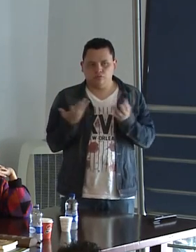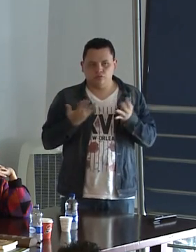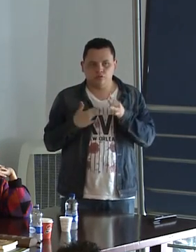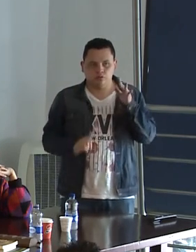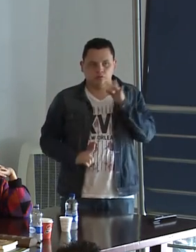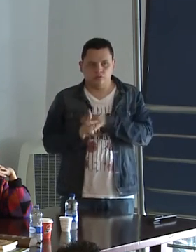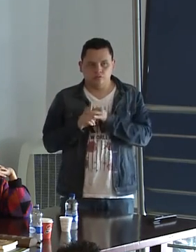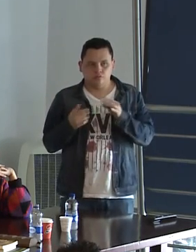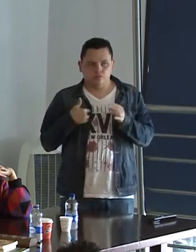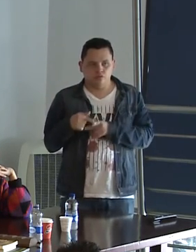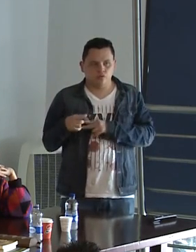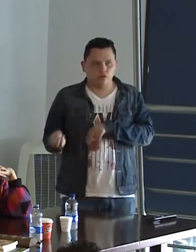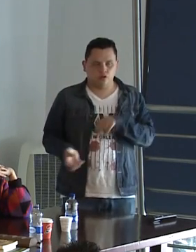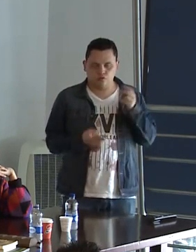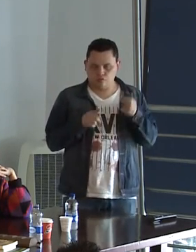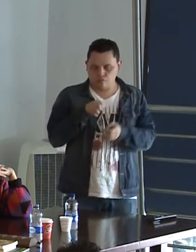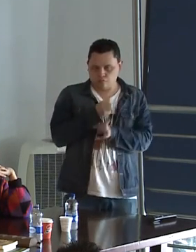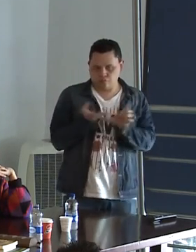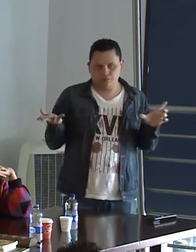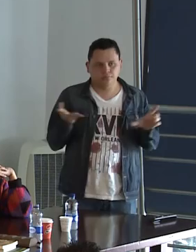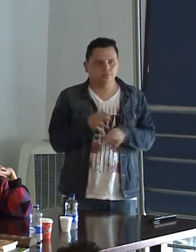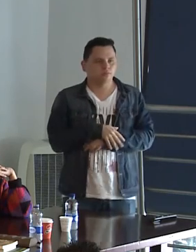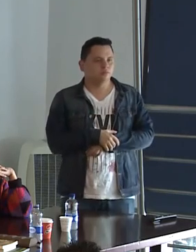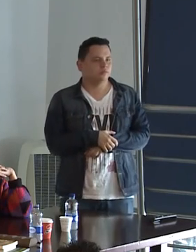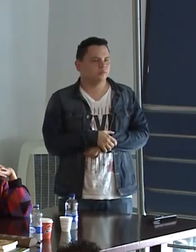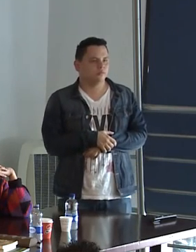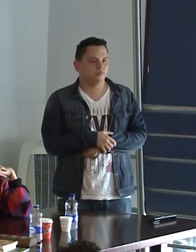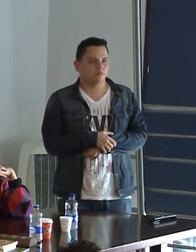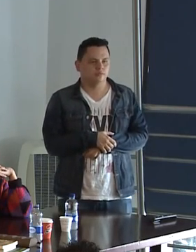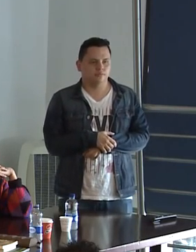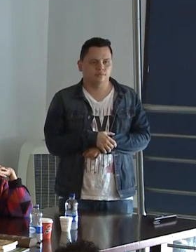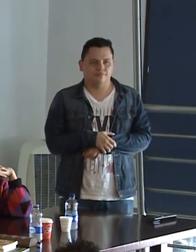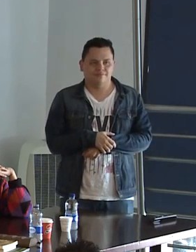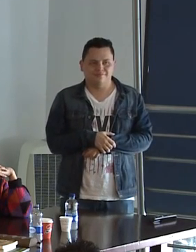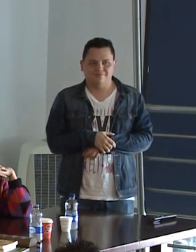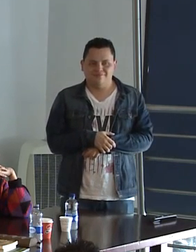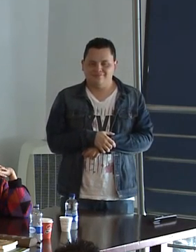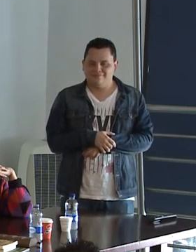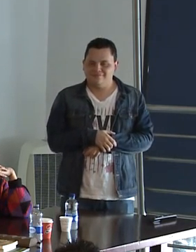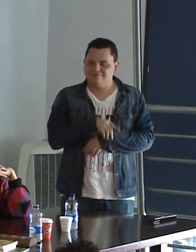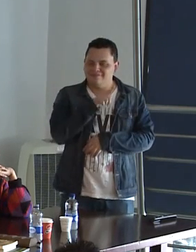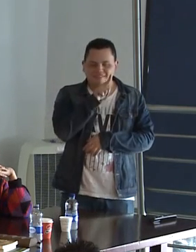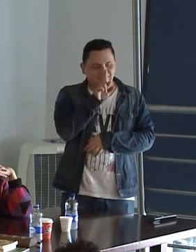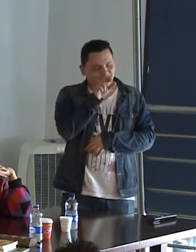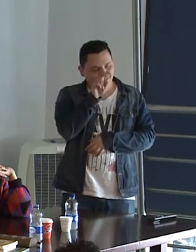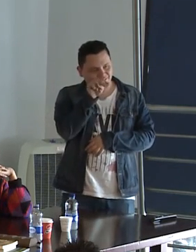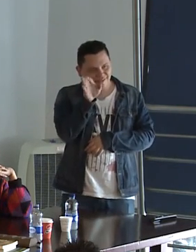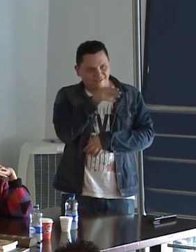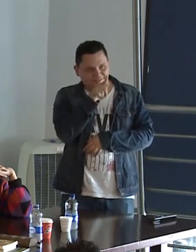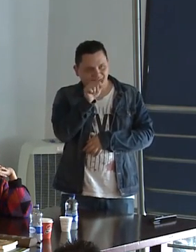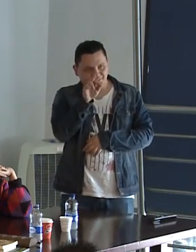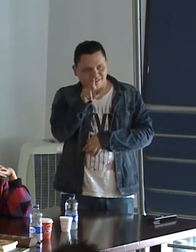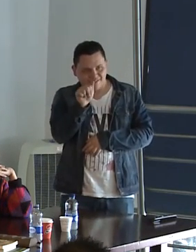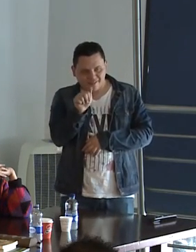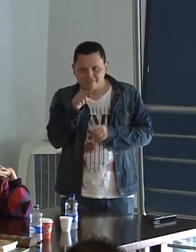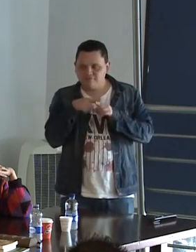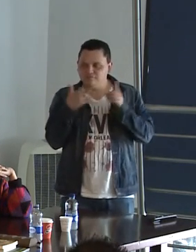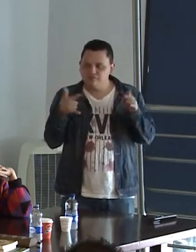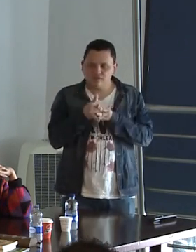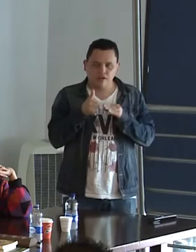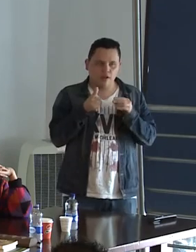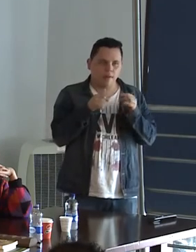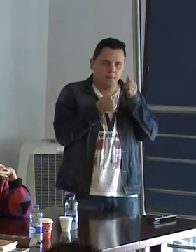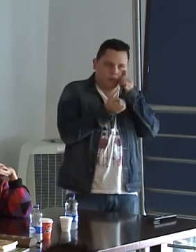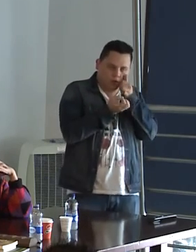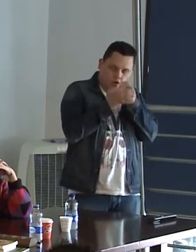nacemos como educación popular. ¿Sí? Acordémonos que ya Fran Fanon está muy presente en la pedagogía del oprimido.